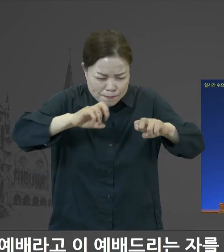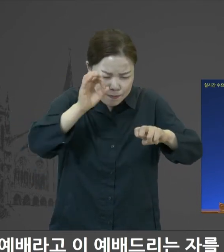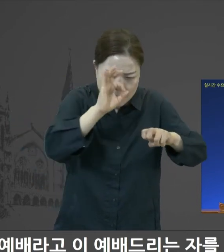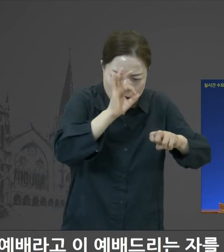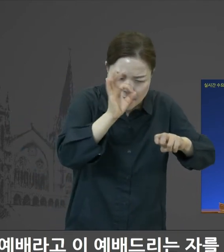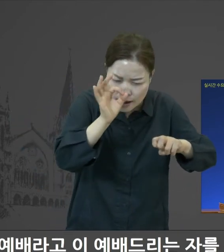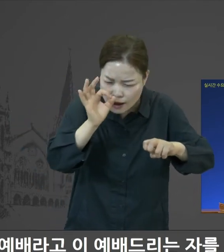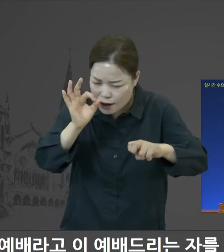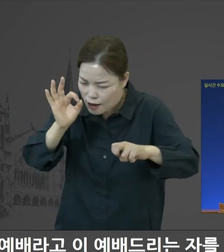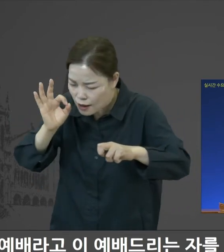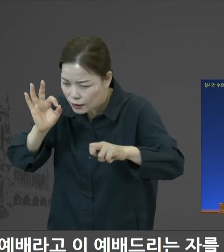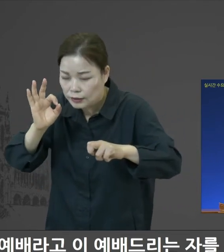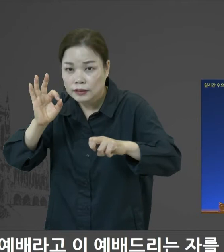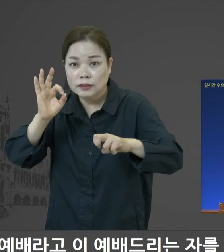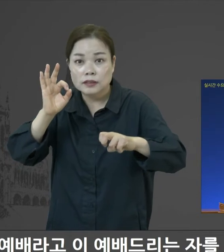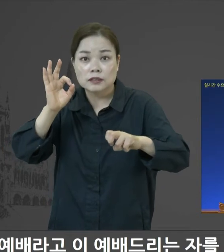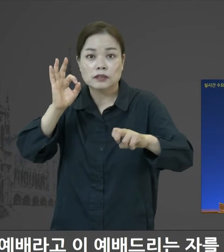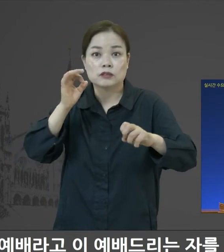것을 찾기 위해서.